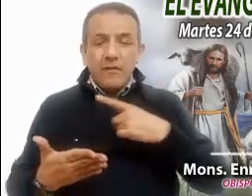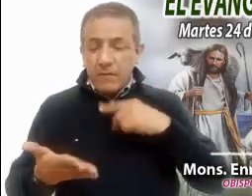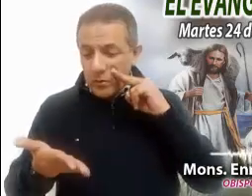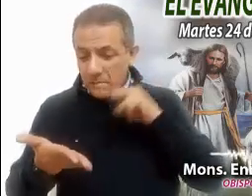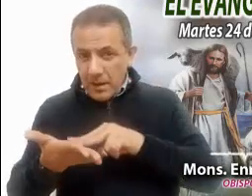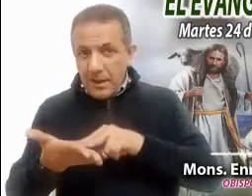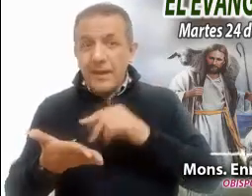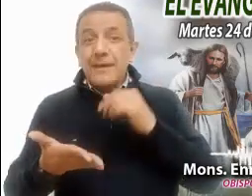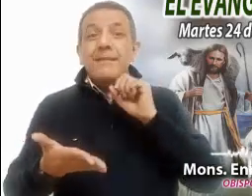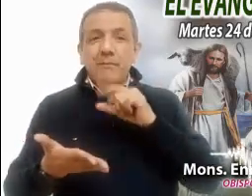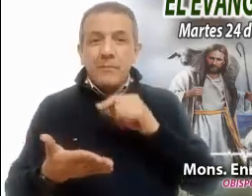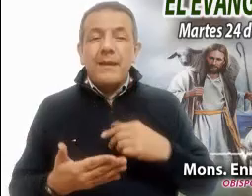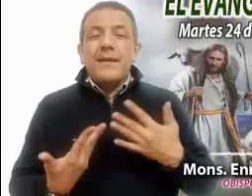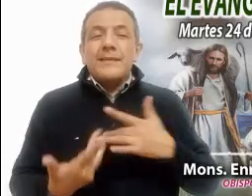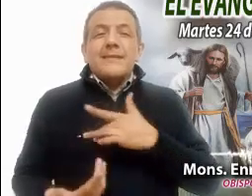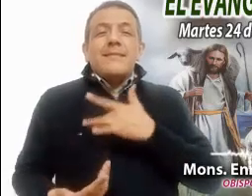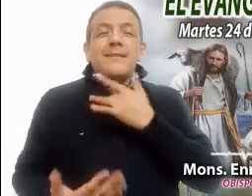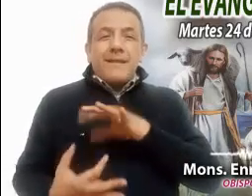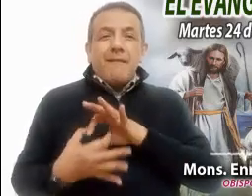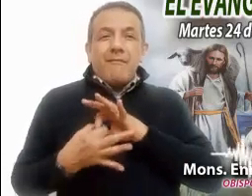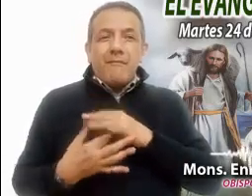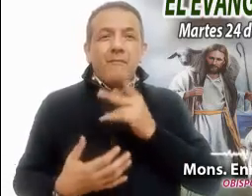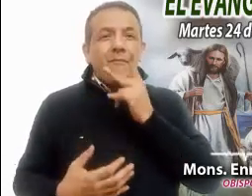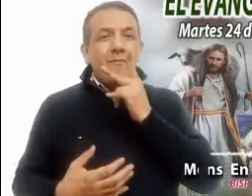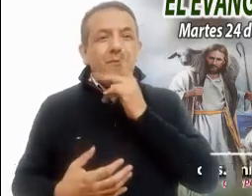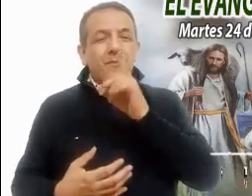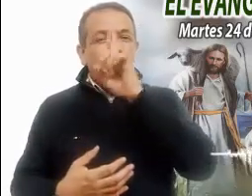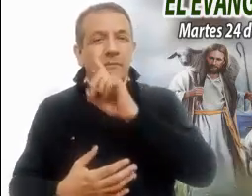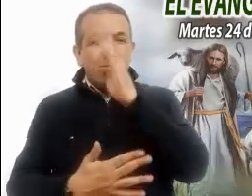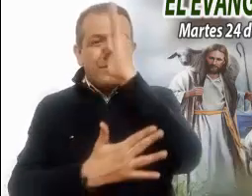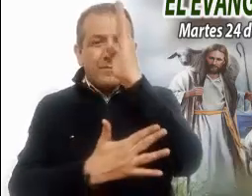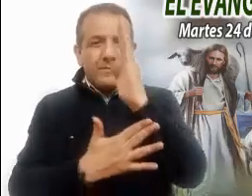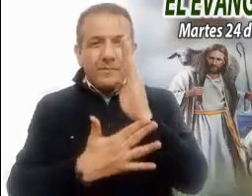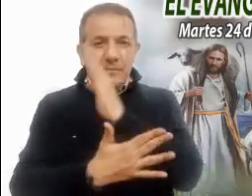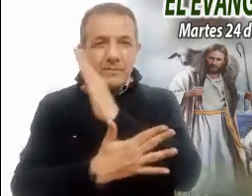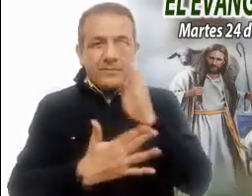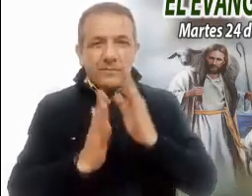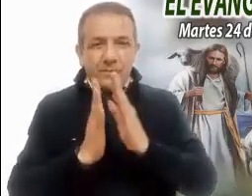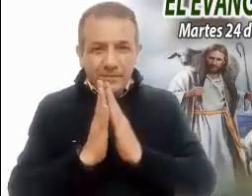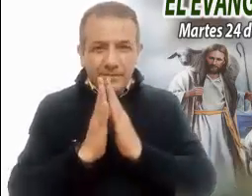El Señor te bendiga en nombre del Padre, y del Hijo, y del Espíritu Santo.